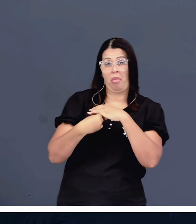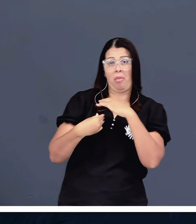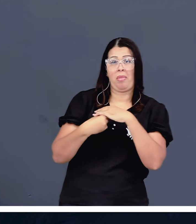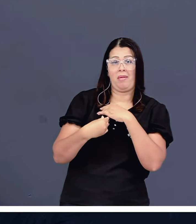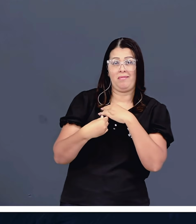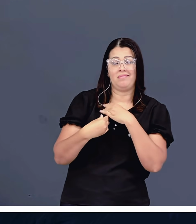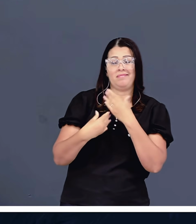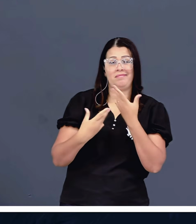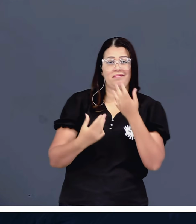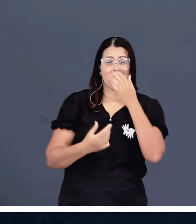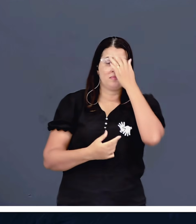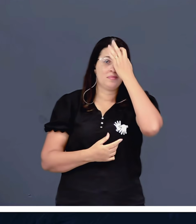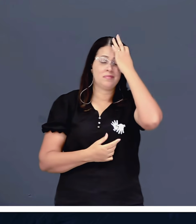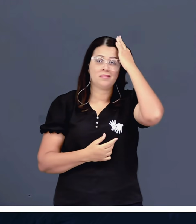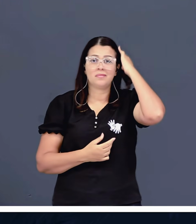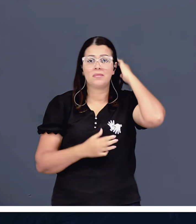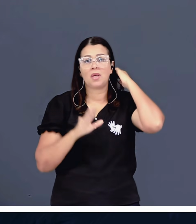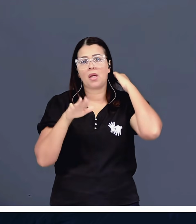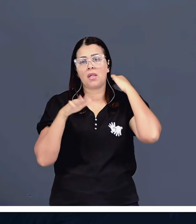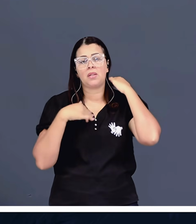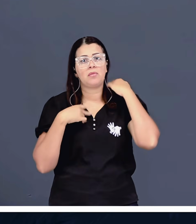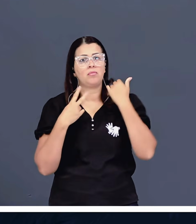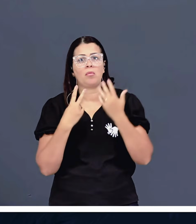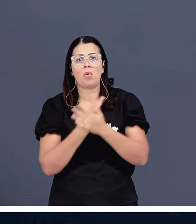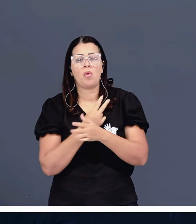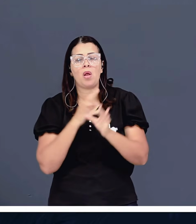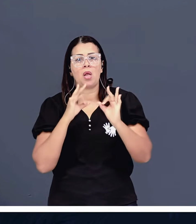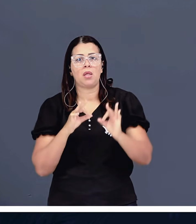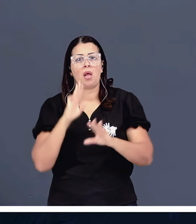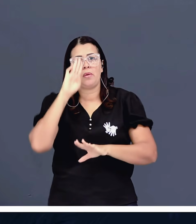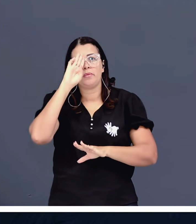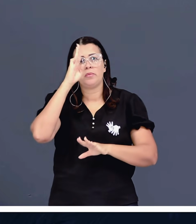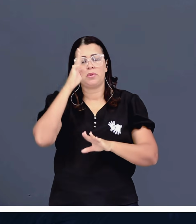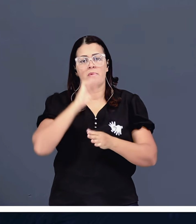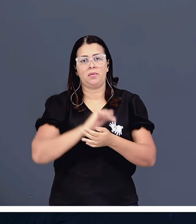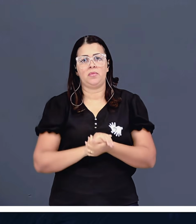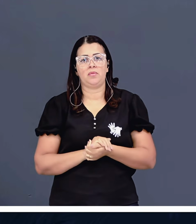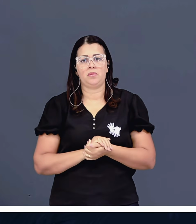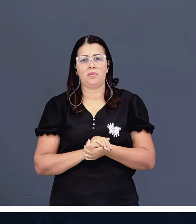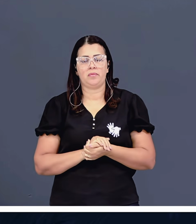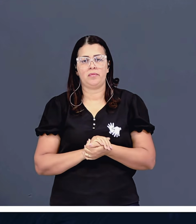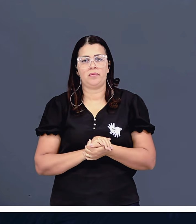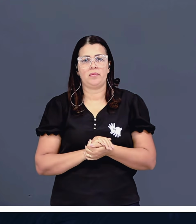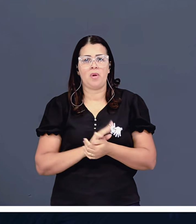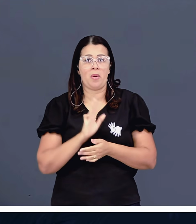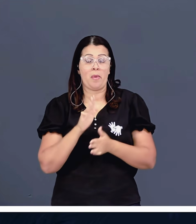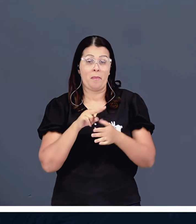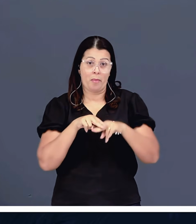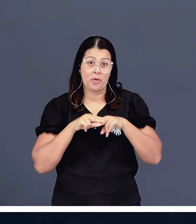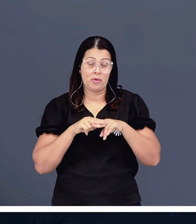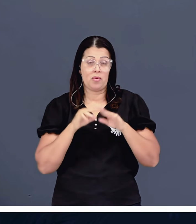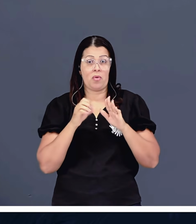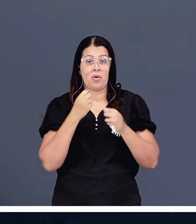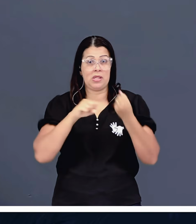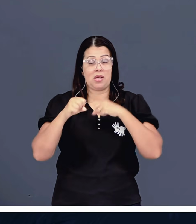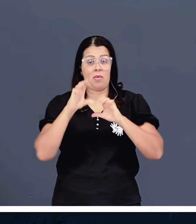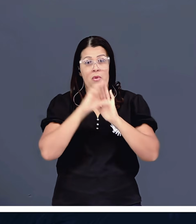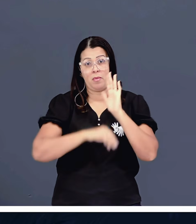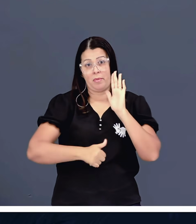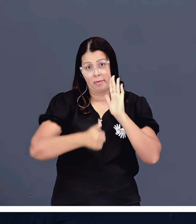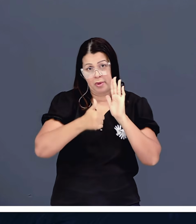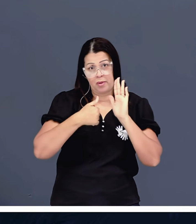recebeu. Gente, não tem erro, é um princípio. Por isso que o Salmo primeiro começa dizendo que